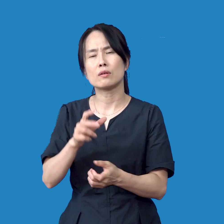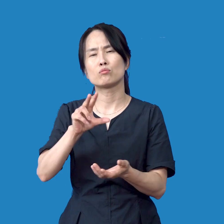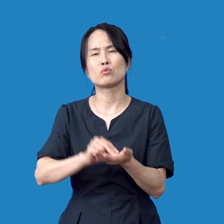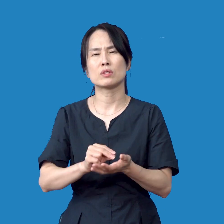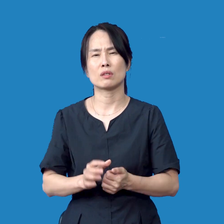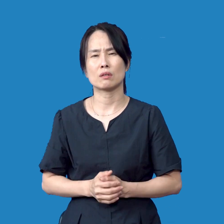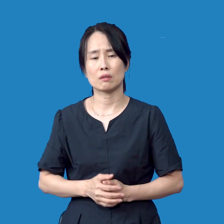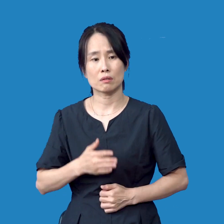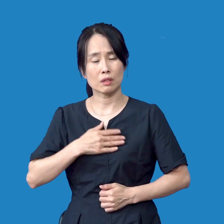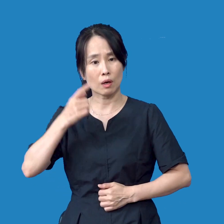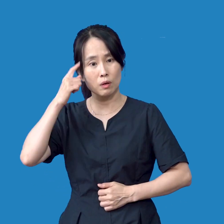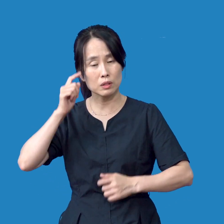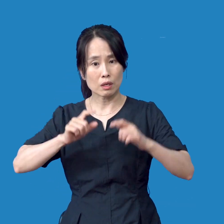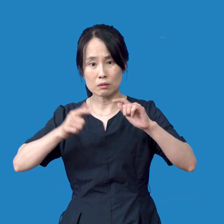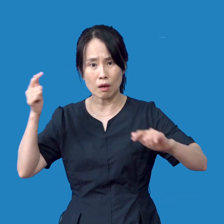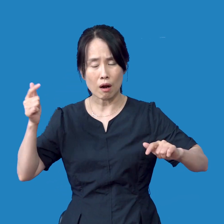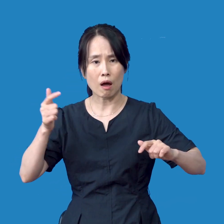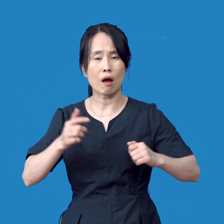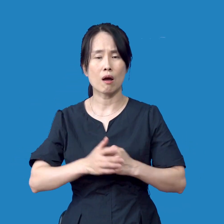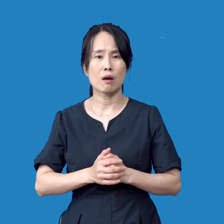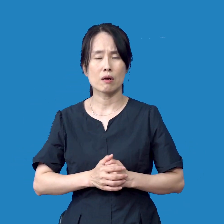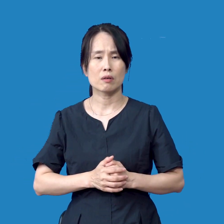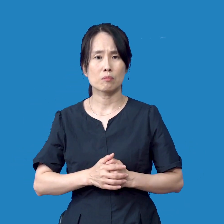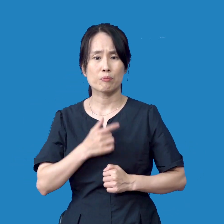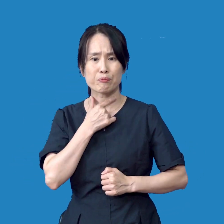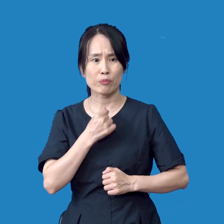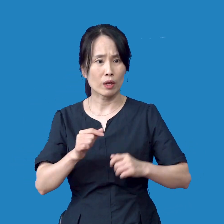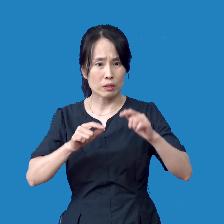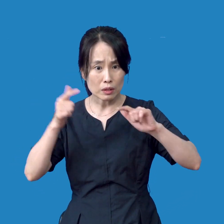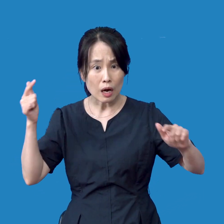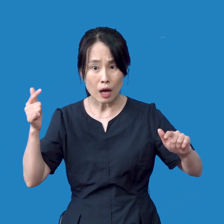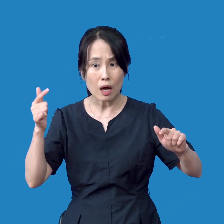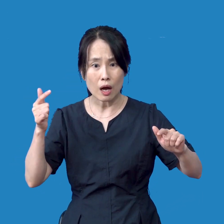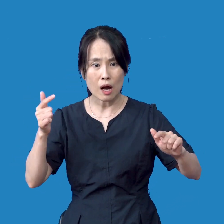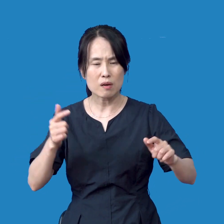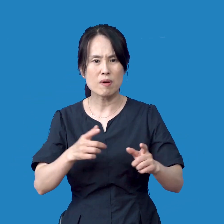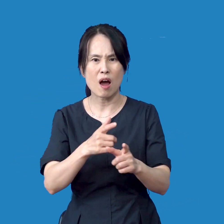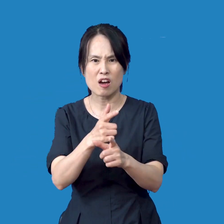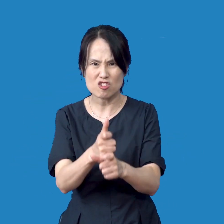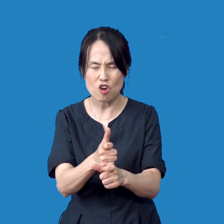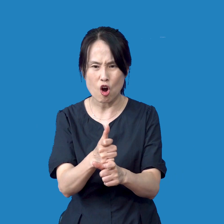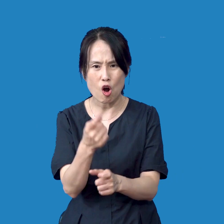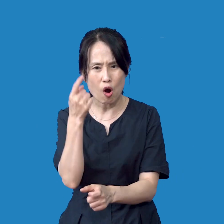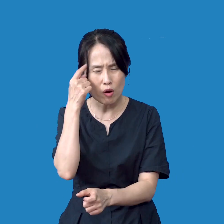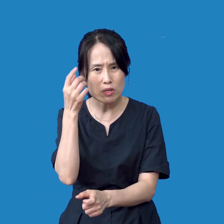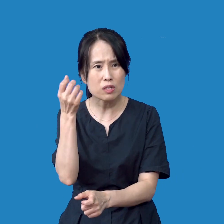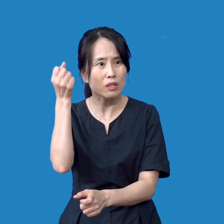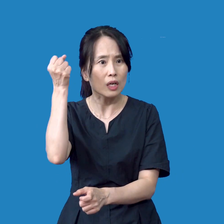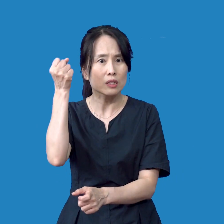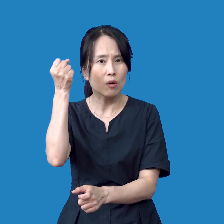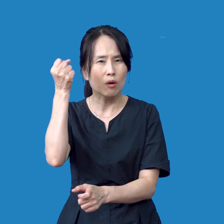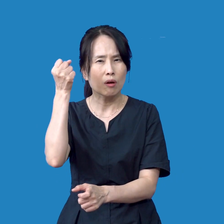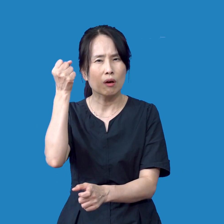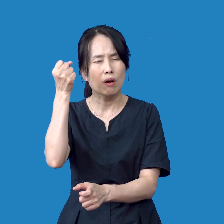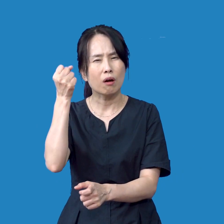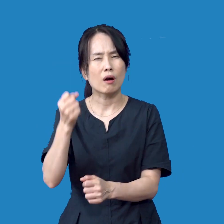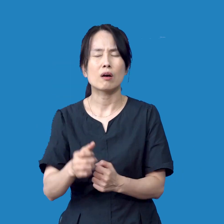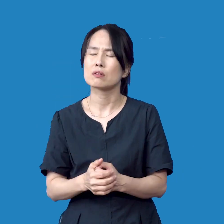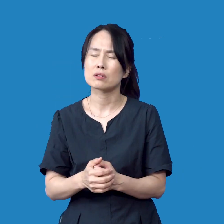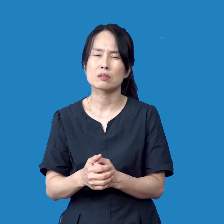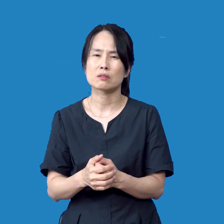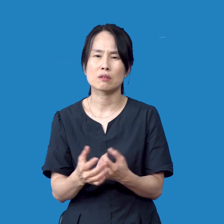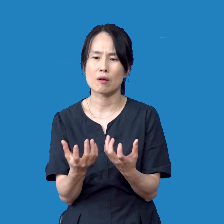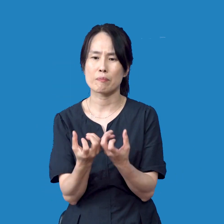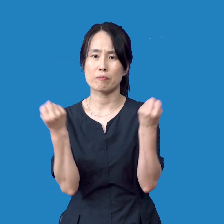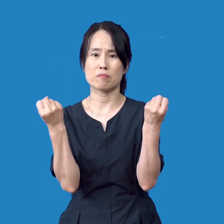나와 생각이 다르고 사상이 다르면 무조건 적으로 다 간주해버리는 그 확정